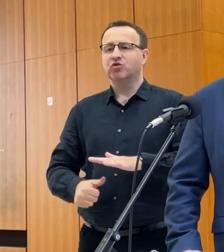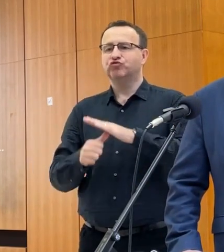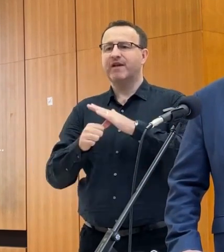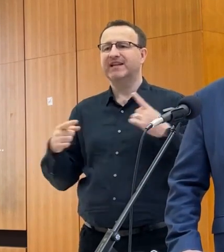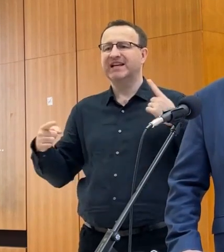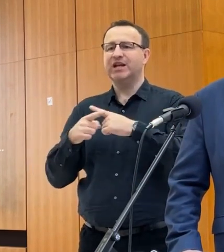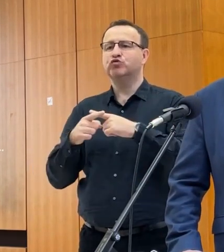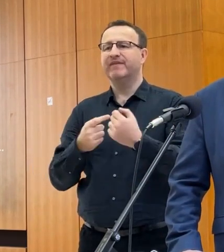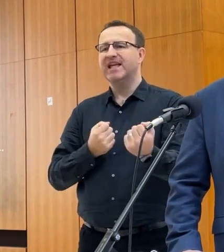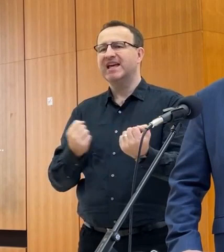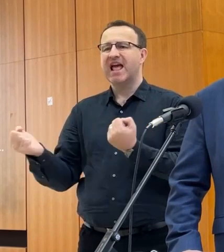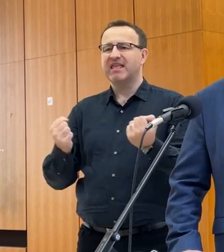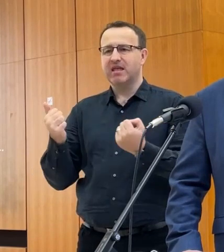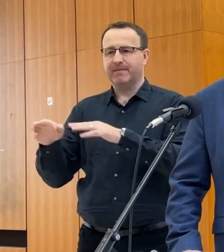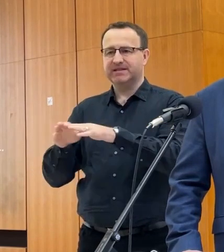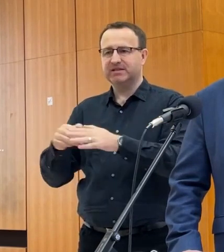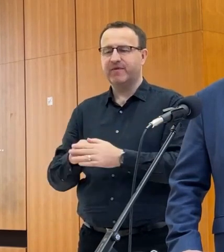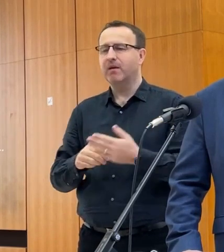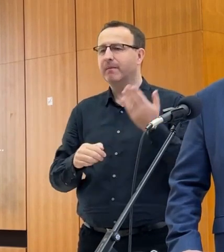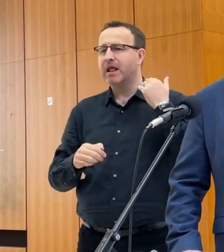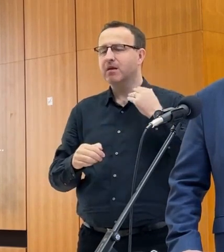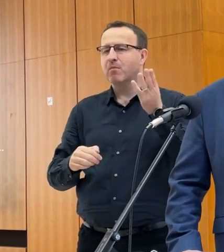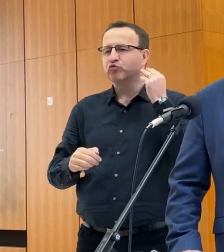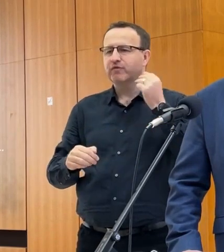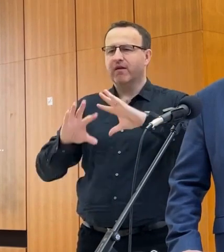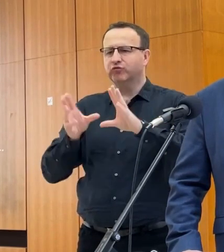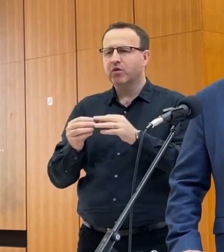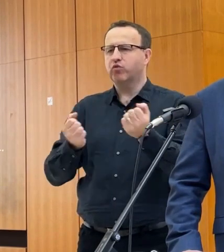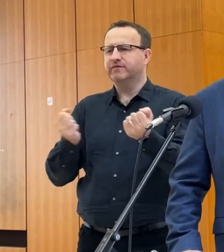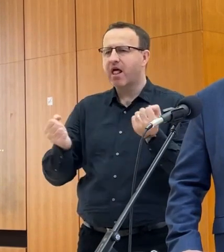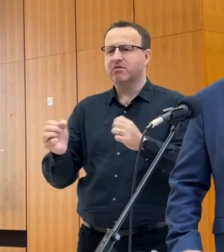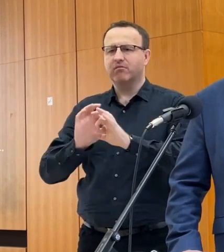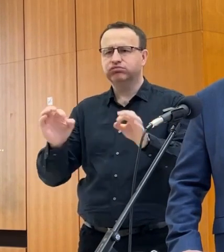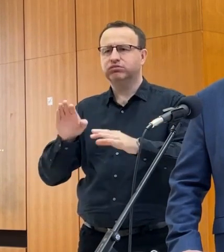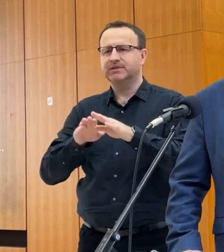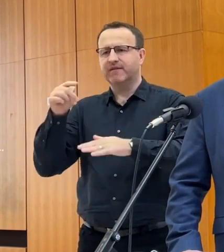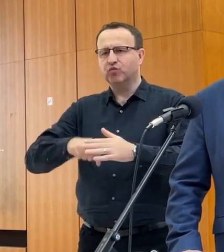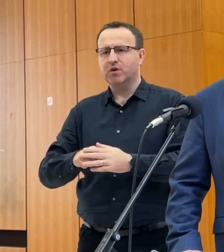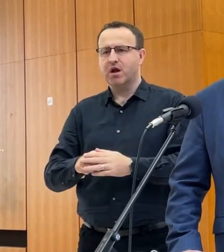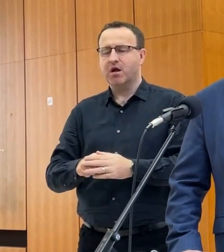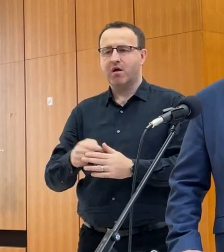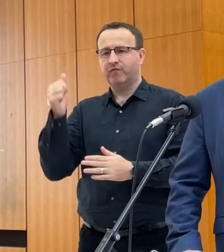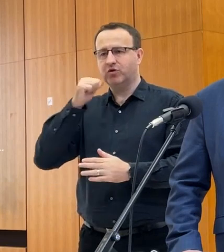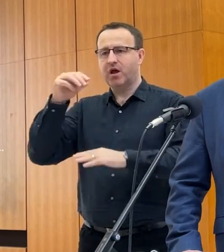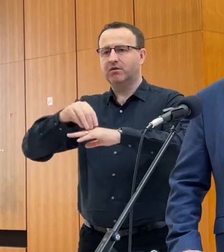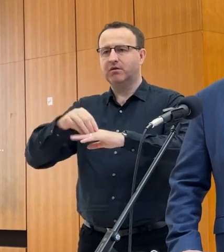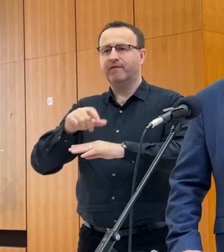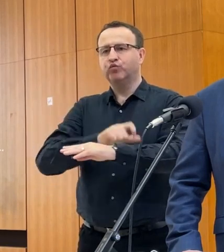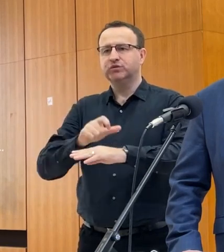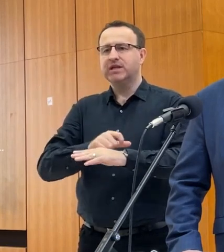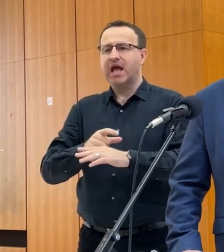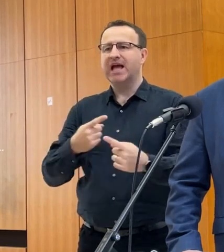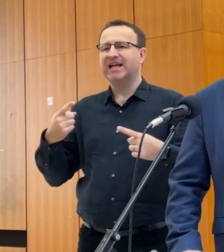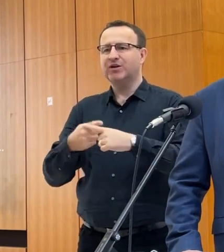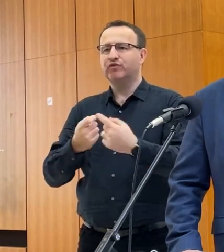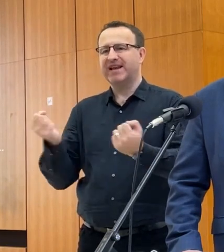na ministerstve? Dní predtým sme počúvali, že všetko sa zvláda zo strany ministerstva vnútra. Tak teraz, ako to teraz čítate vy, že